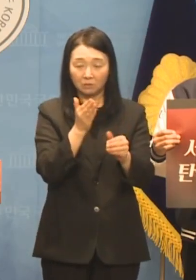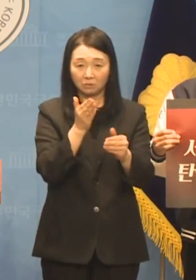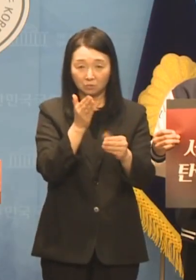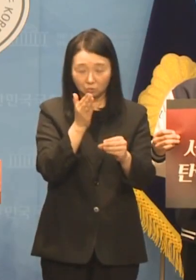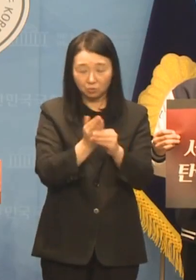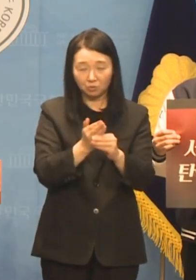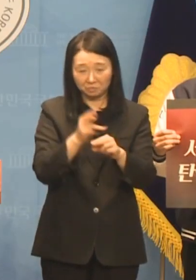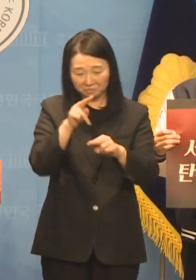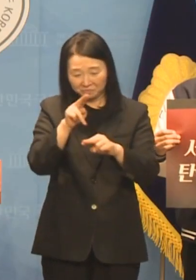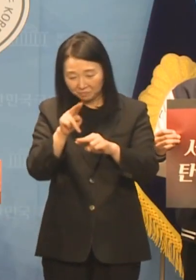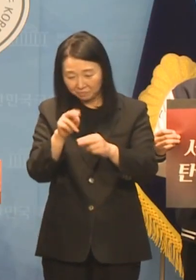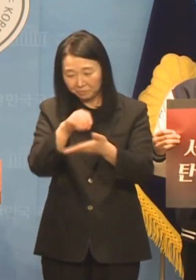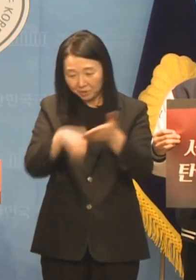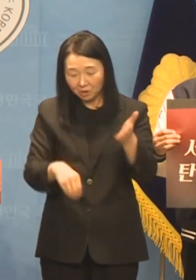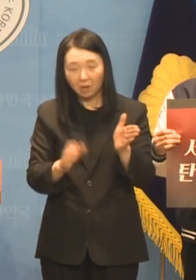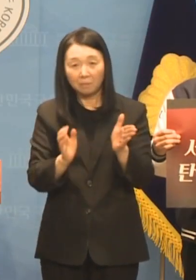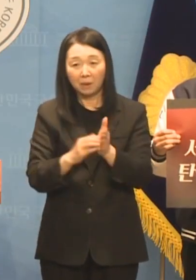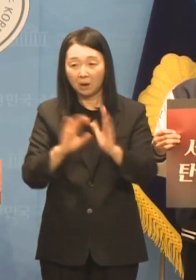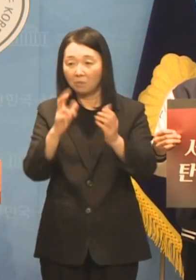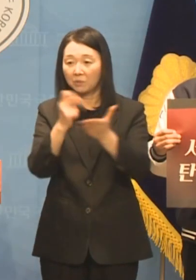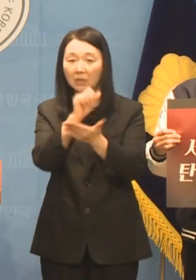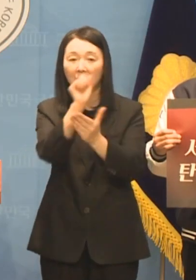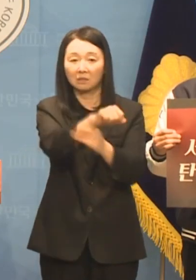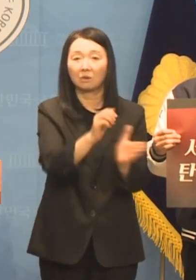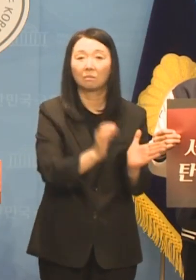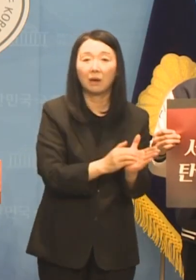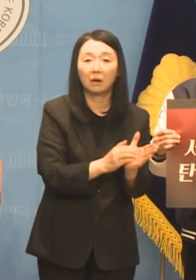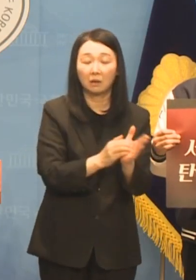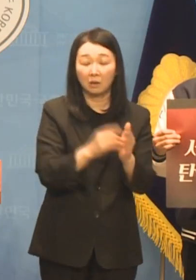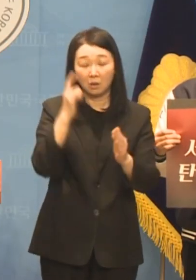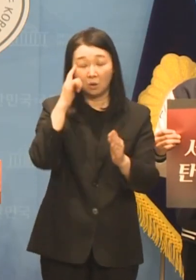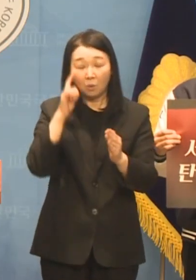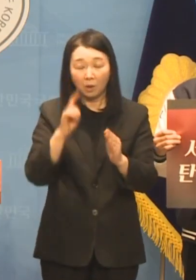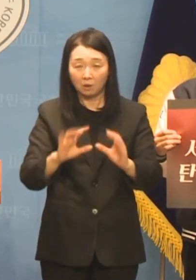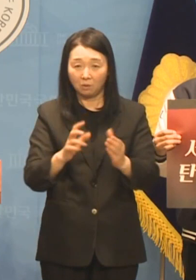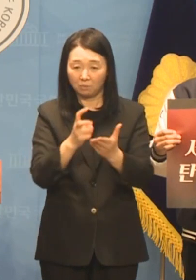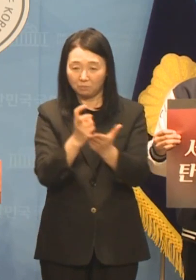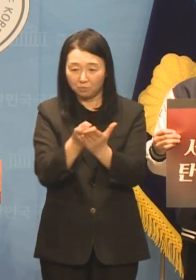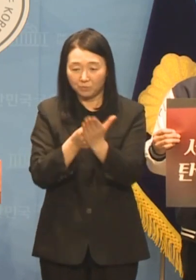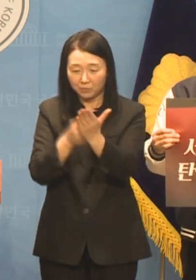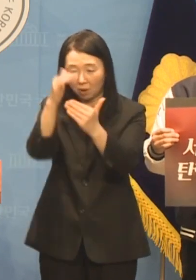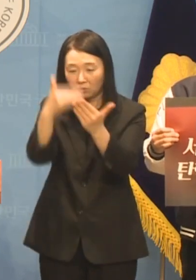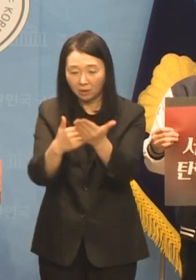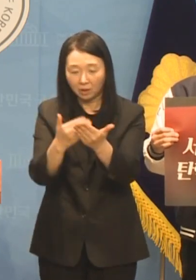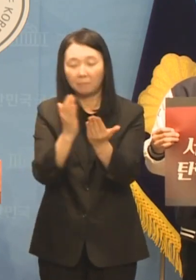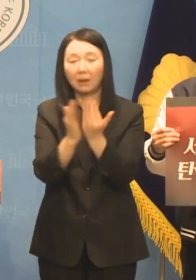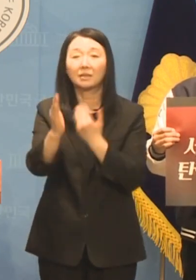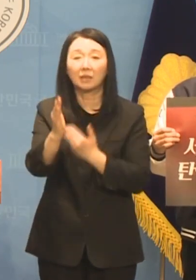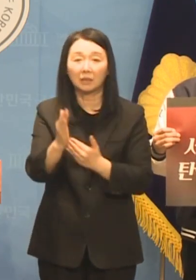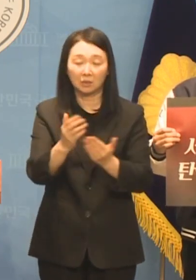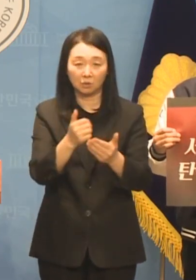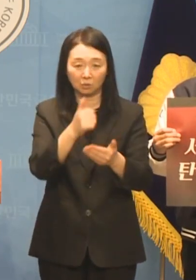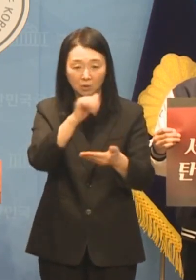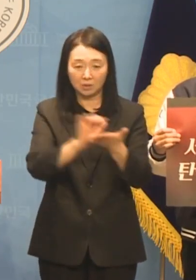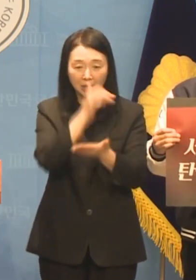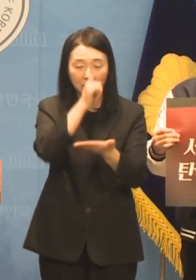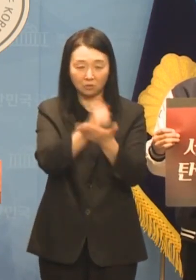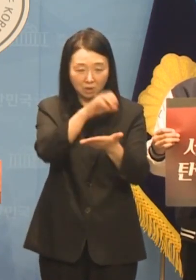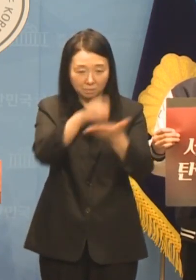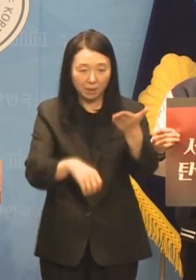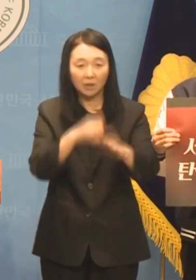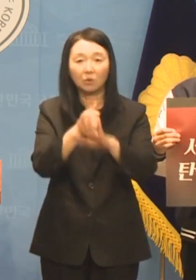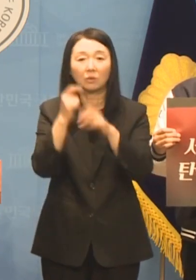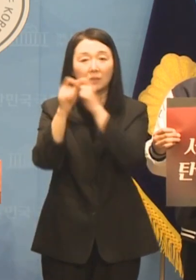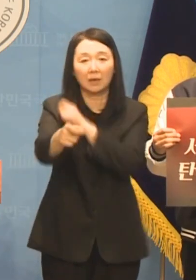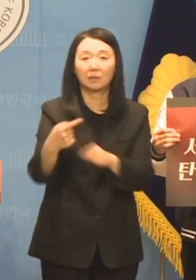불구하고 헌재는 이를 수용하였습니다. 이는 소추서의 동일성을 훼손한 것으로 내란죄 빠진 탄핵은 명백한 사기